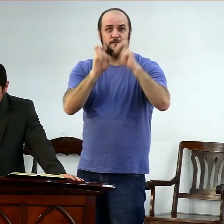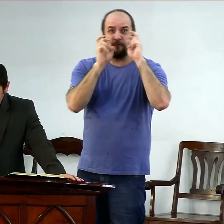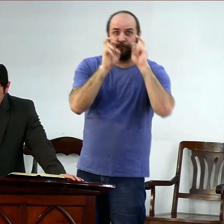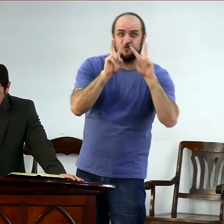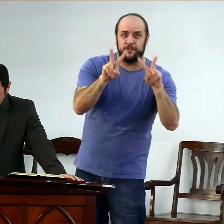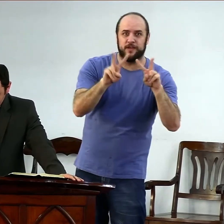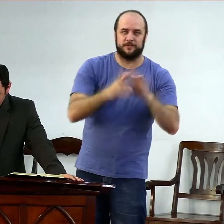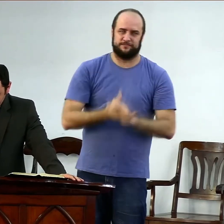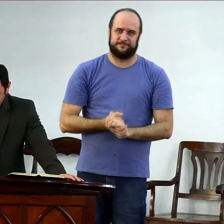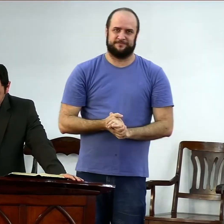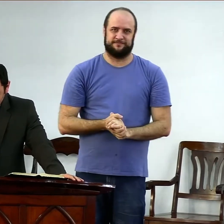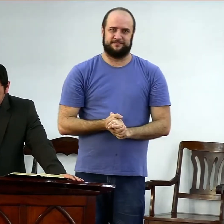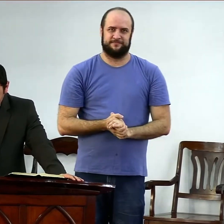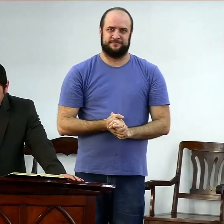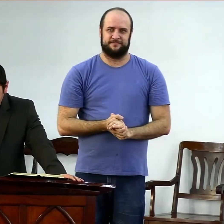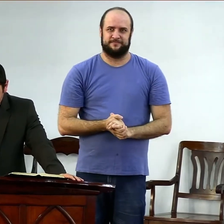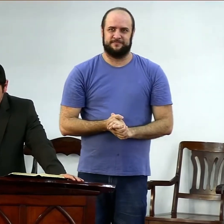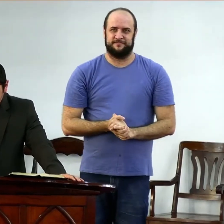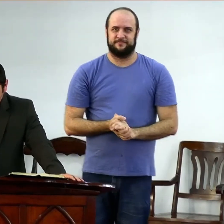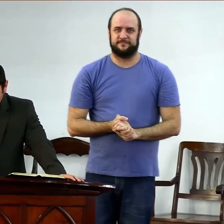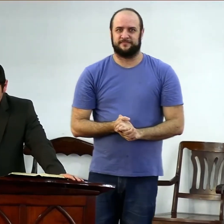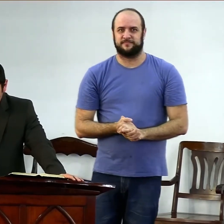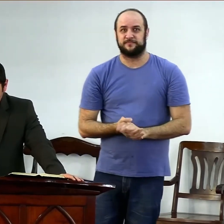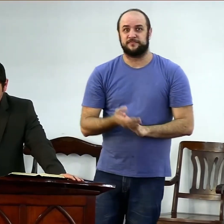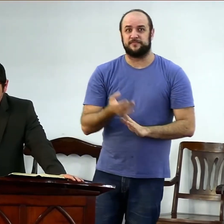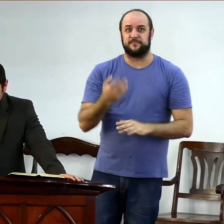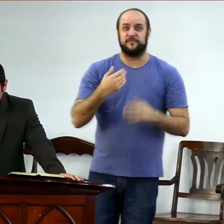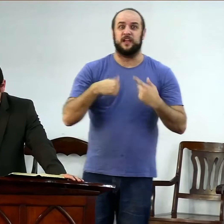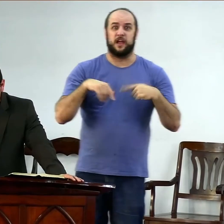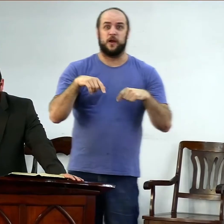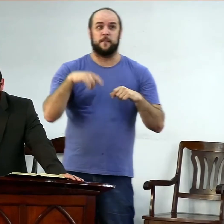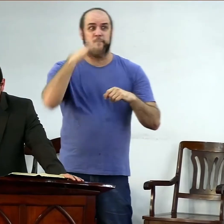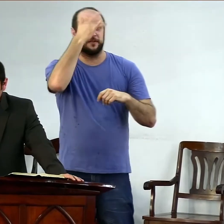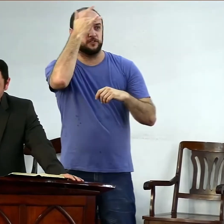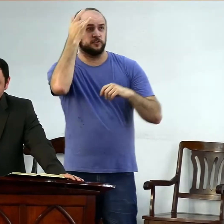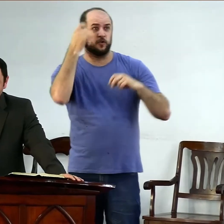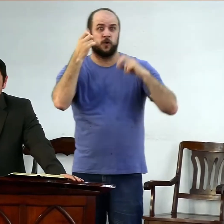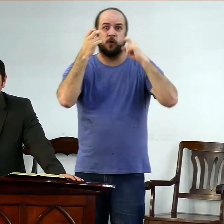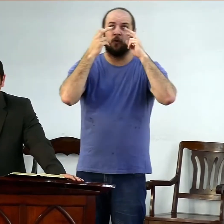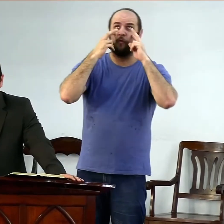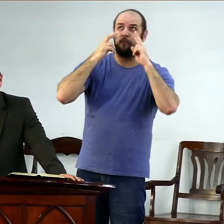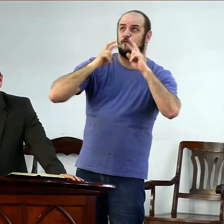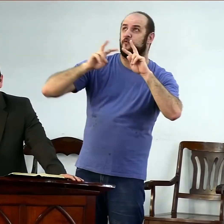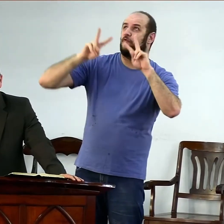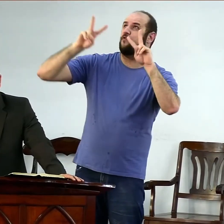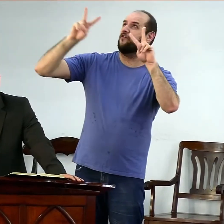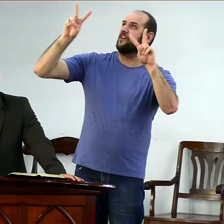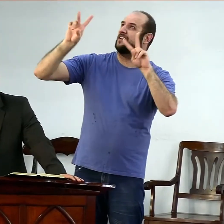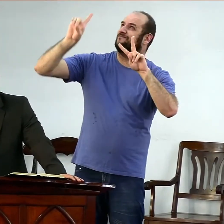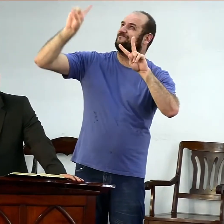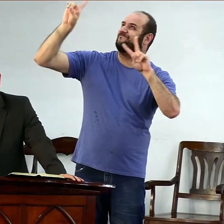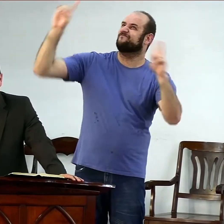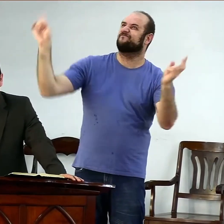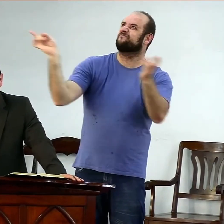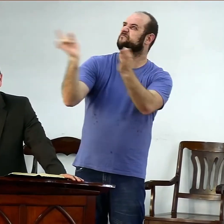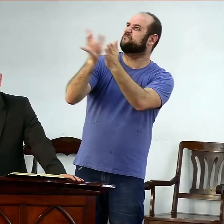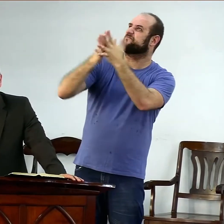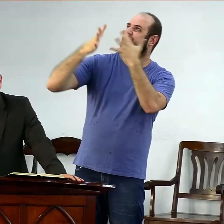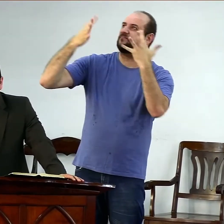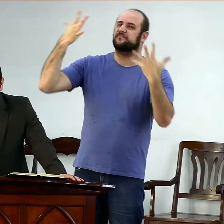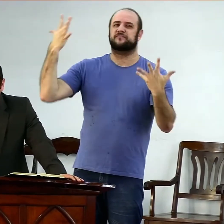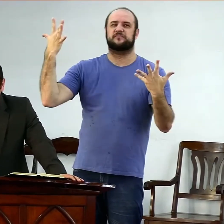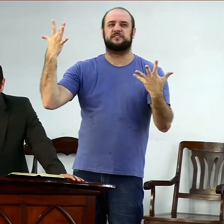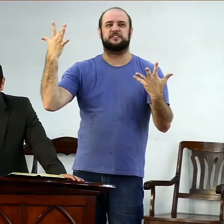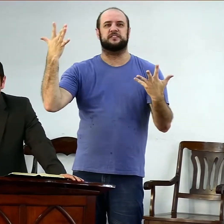observar. E quando o bom observador enxerga a grandiosidade de Deus, ele consegue